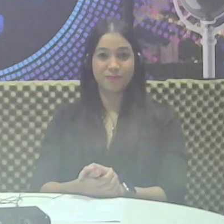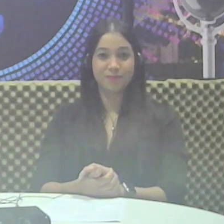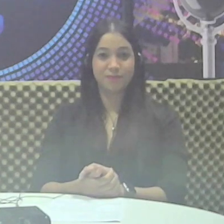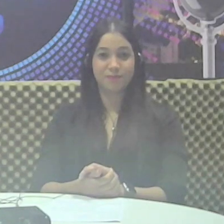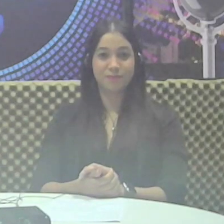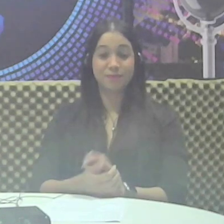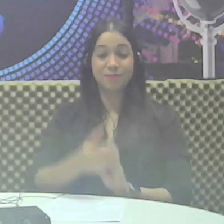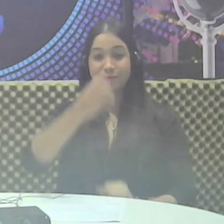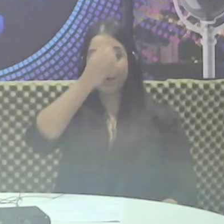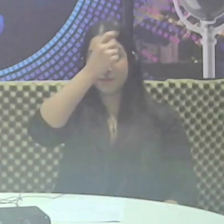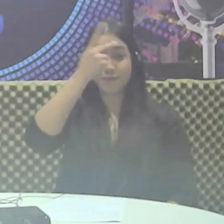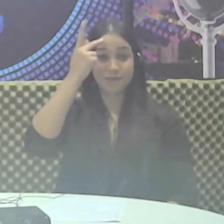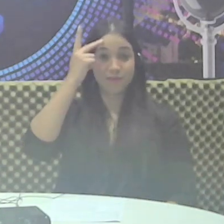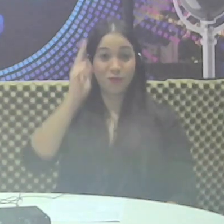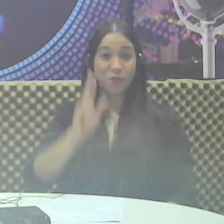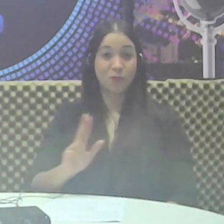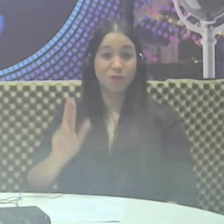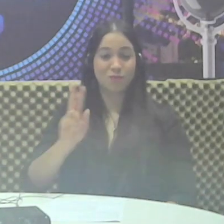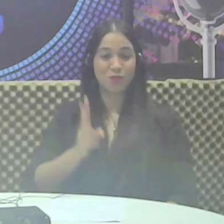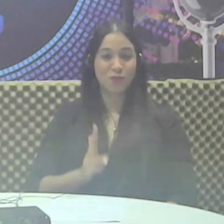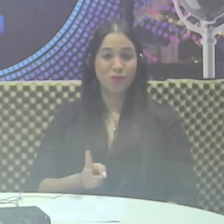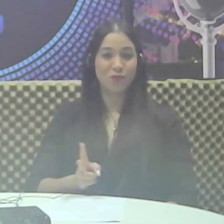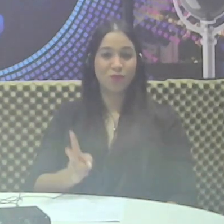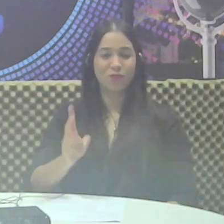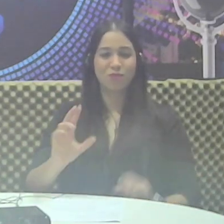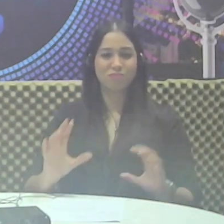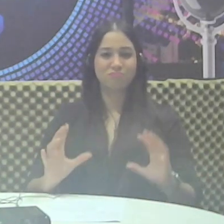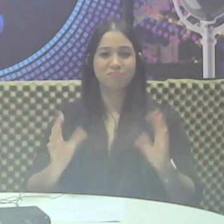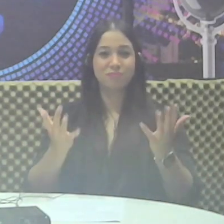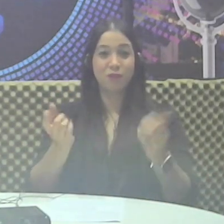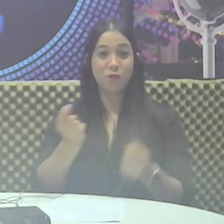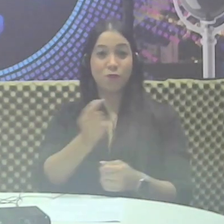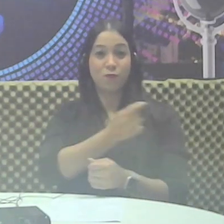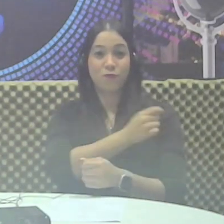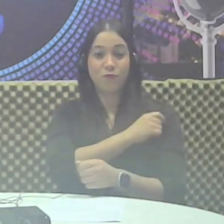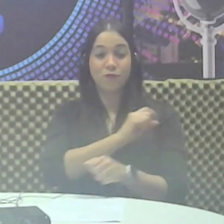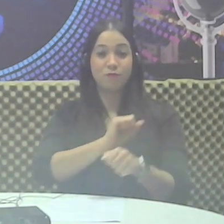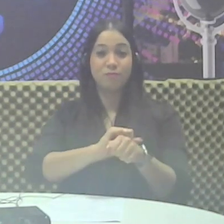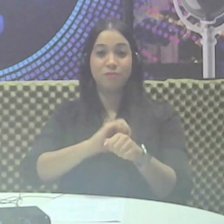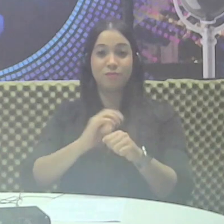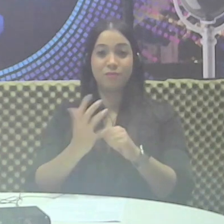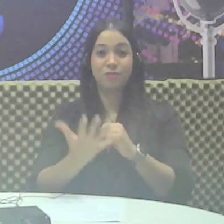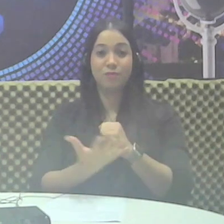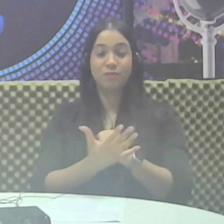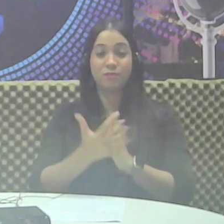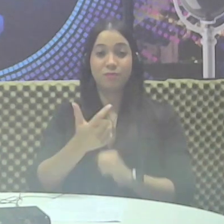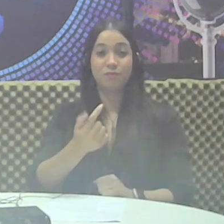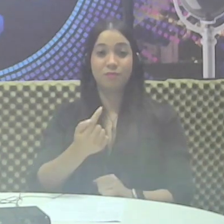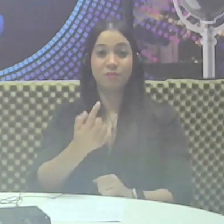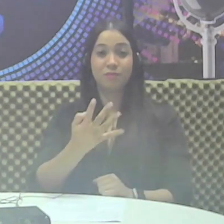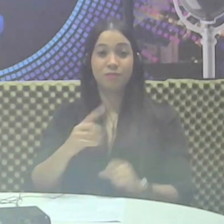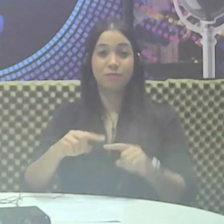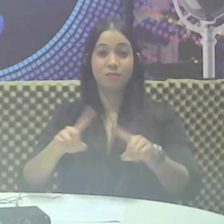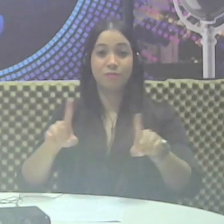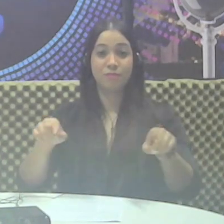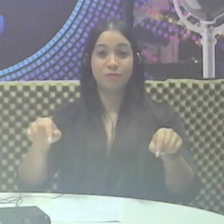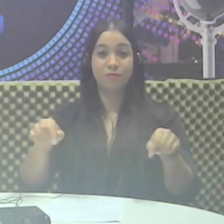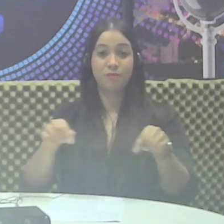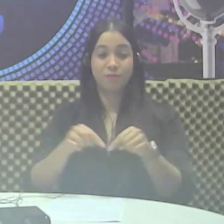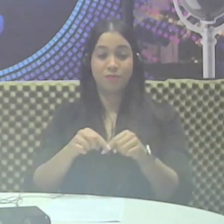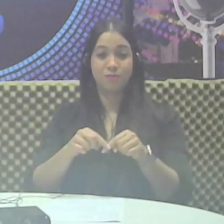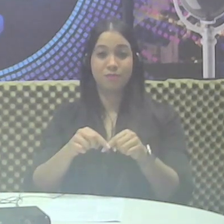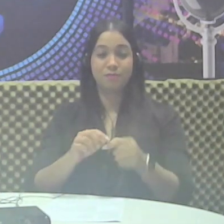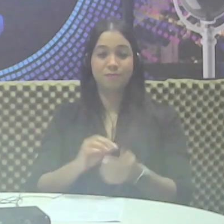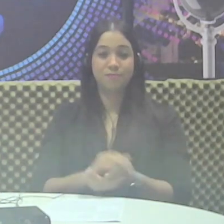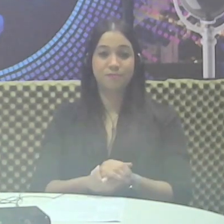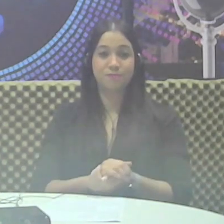A Prefeitura de Uberlândia continua com a campanha de vacinação contra a Covid-19 nas 74 salas de vacinas.